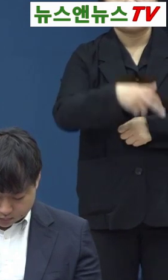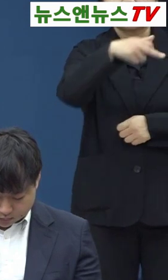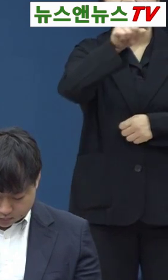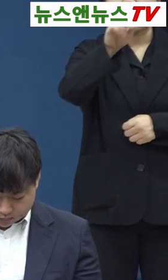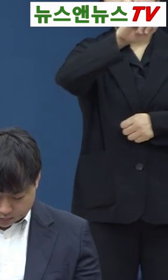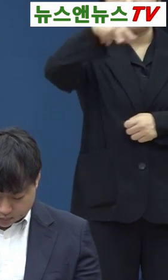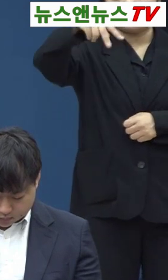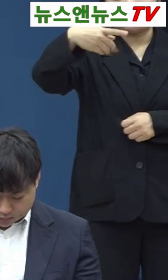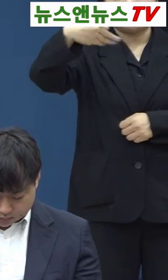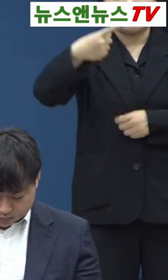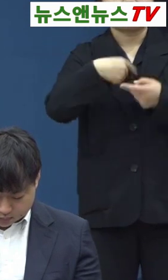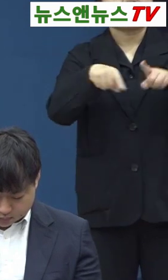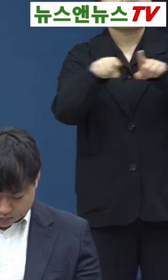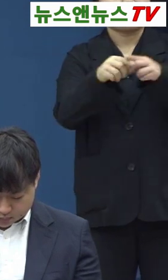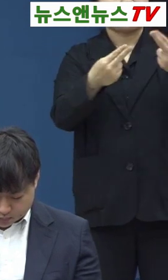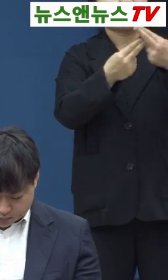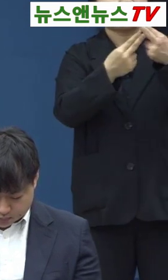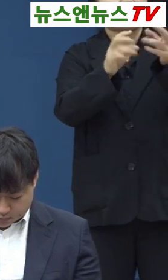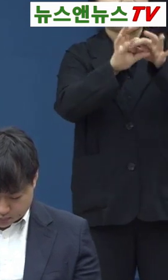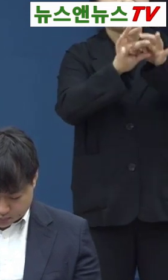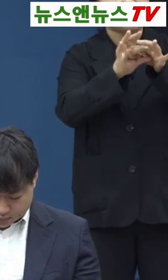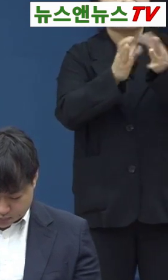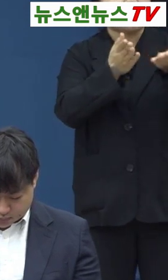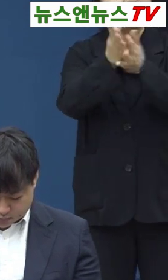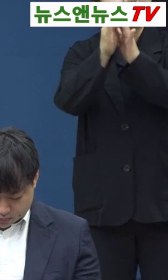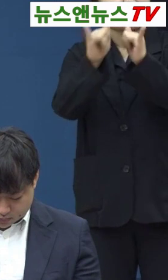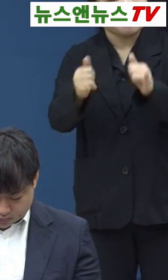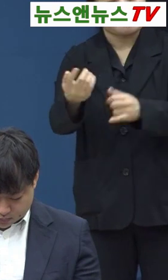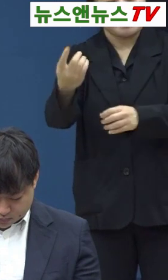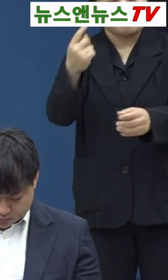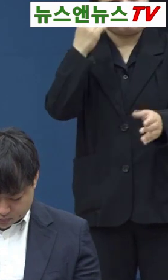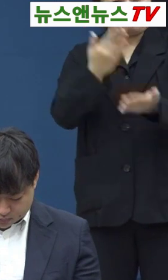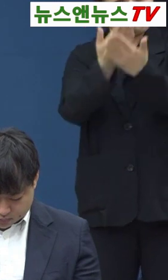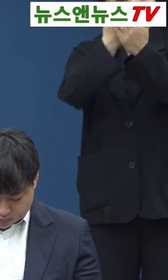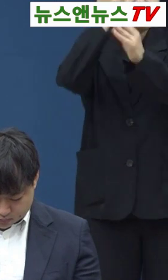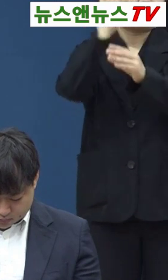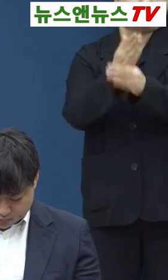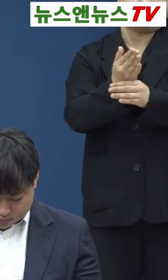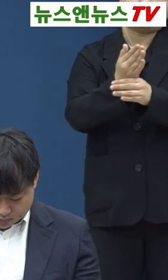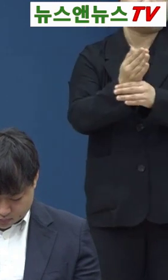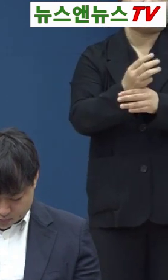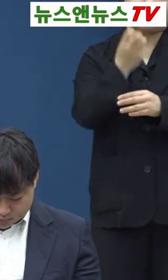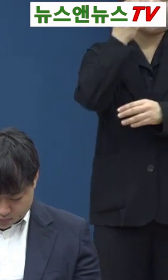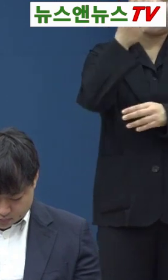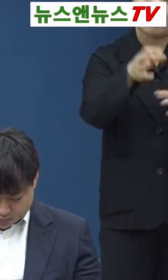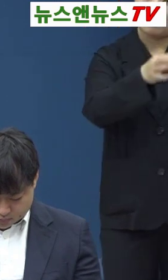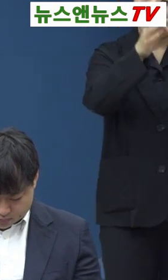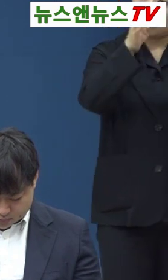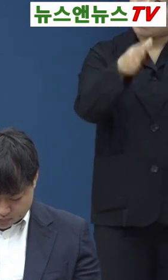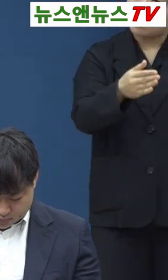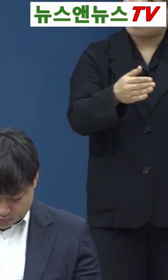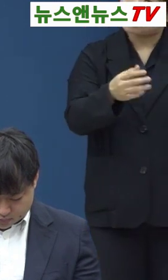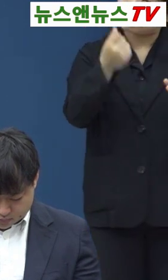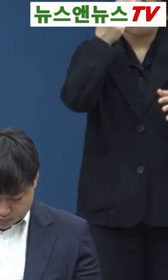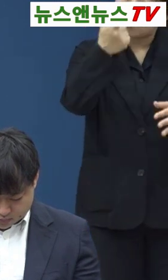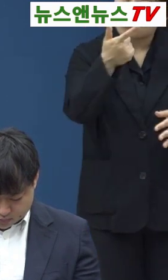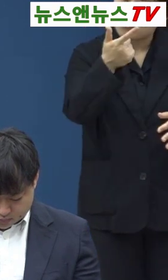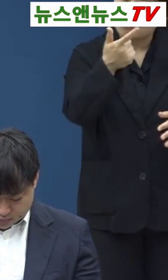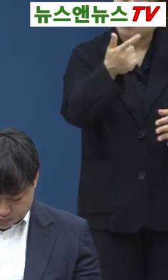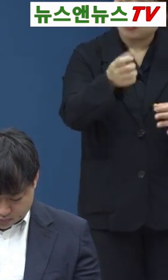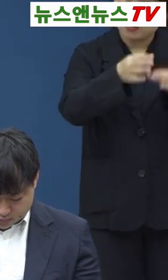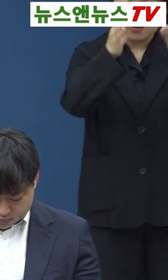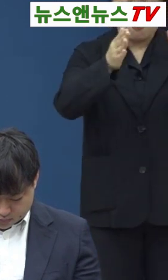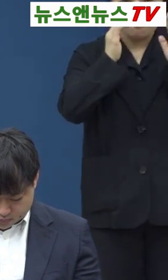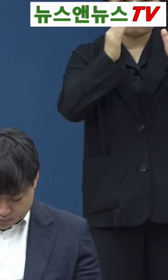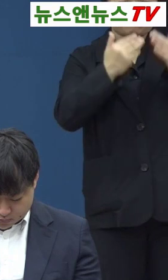카이스트와 함께 반도체 관련 전문 인력을 작년부터 양성을 하고 있어요. 3개월 과정 너무 6개월 과정이다. 그